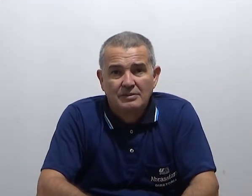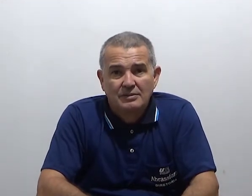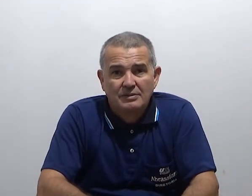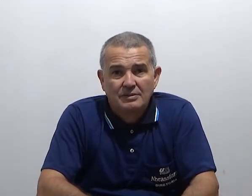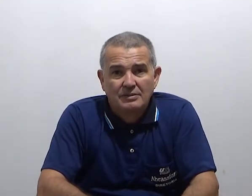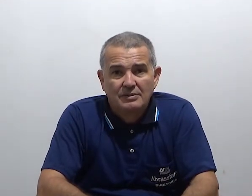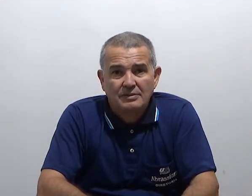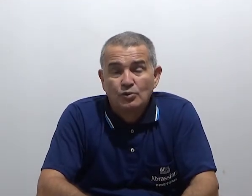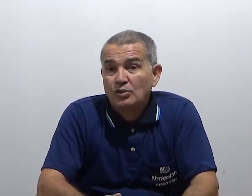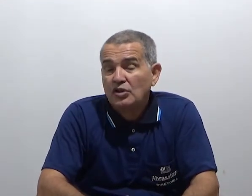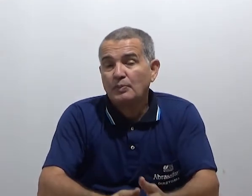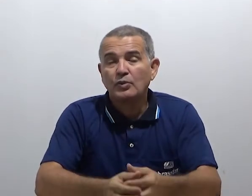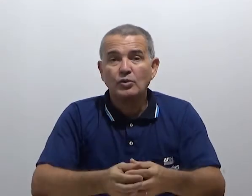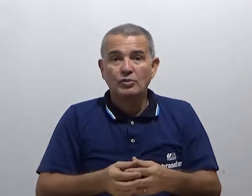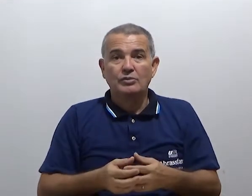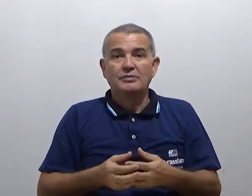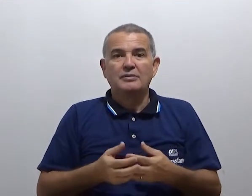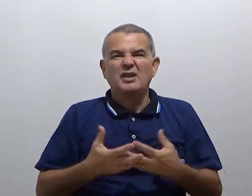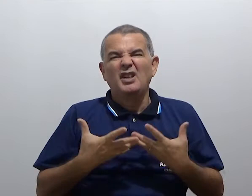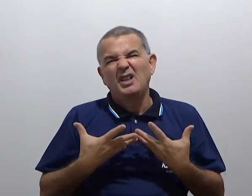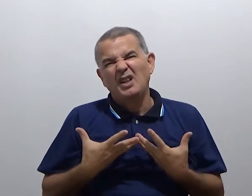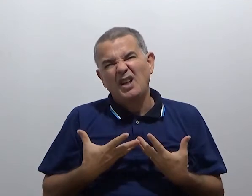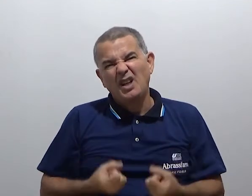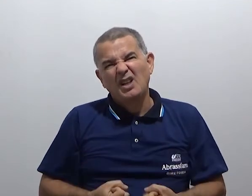facial. Do tipo,